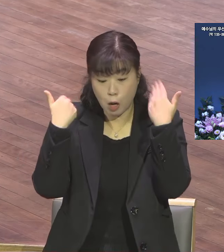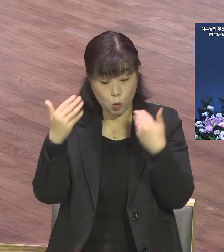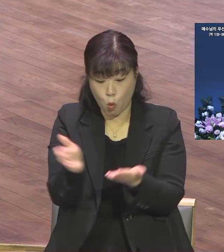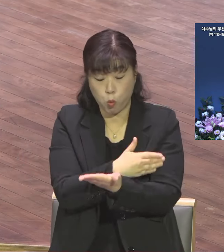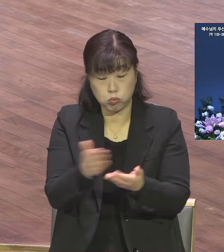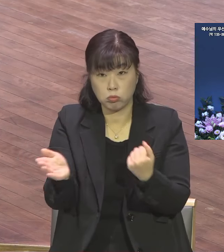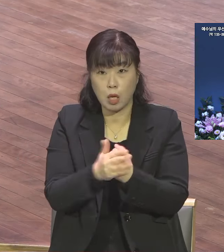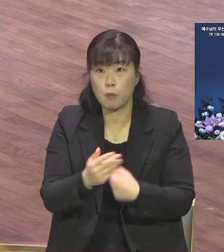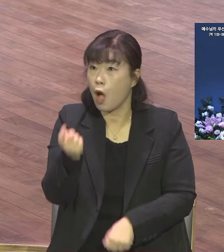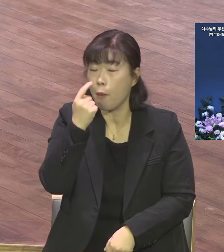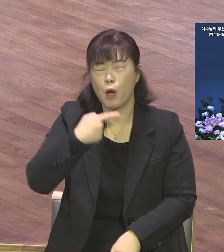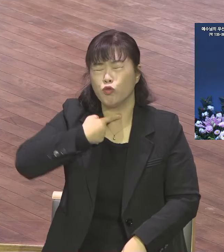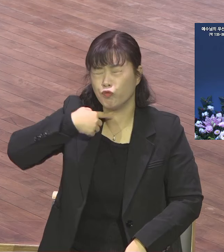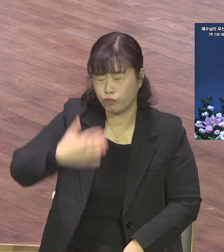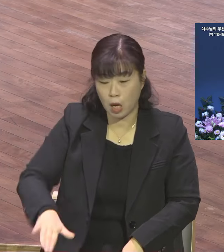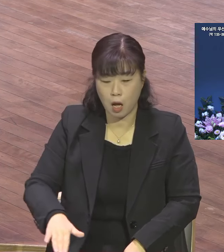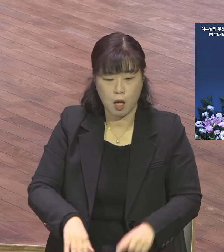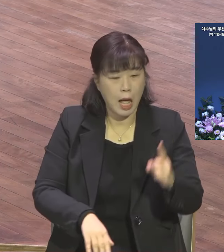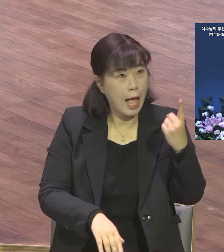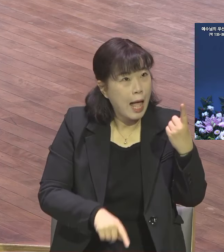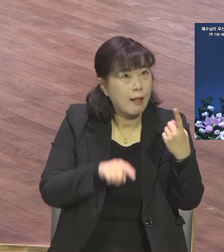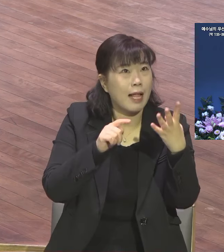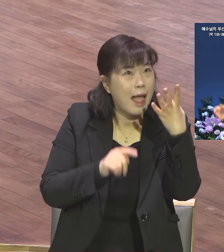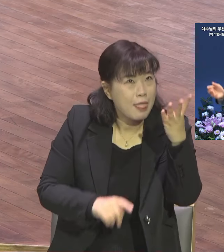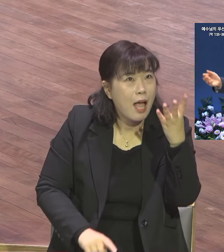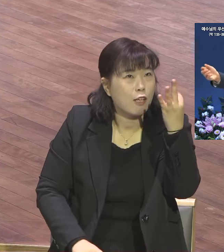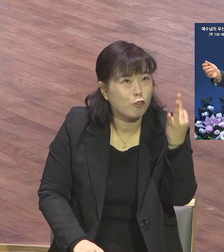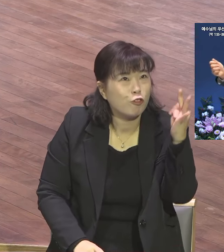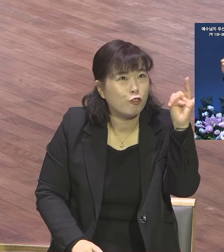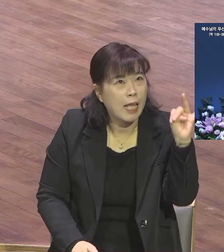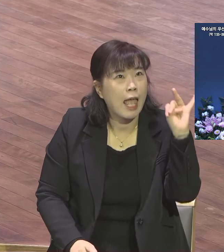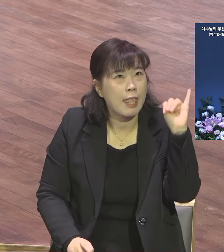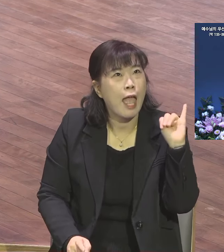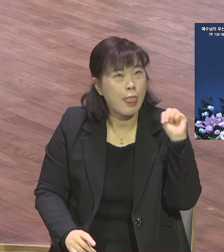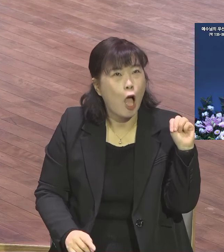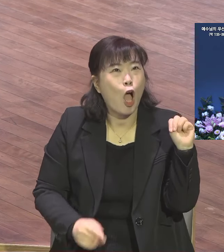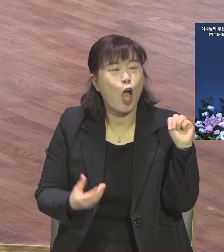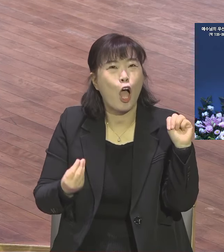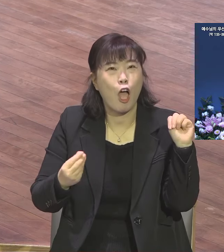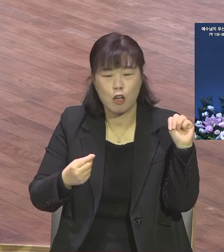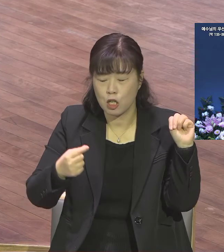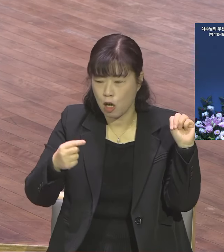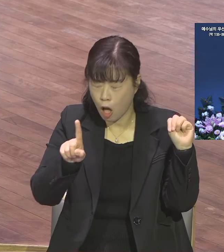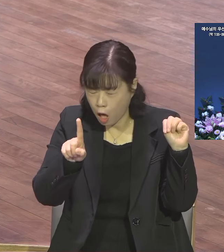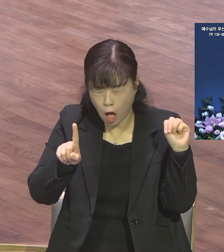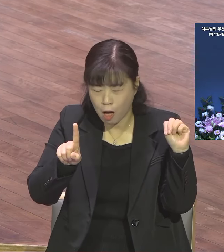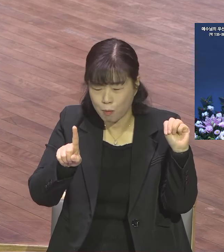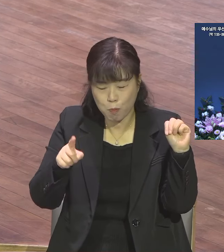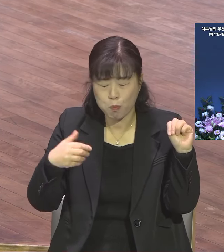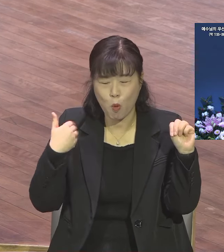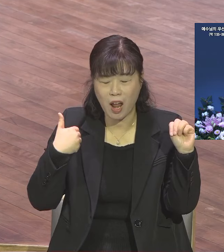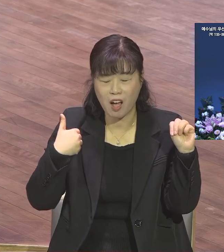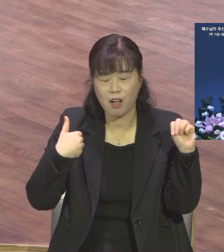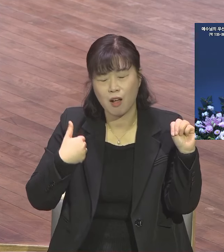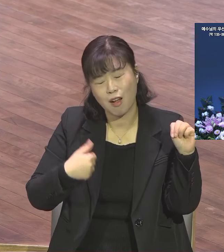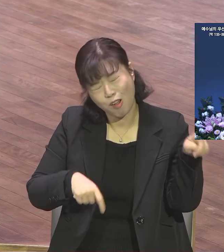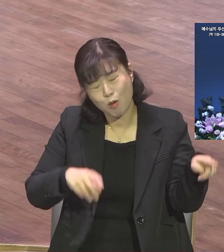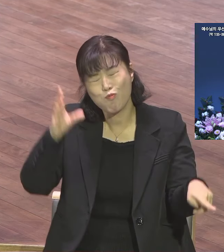저 정글에 있는데 이걸 보험을 전개하는 지금 어찌 됐냐 이들을 끄집어내 가지고 복음을